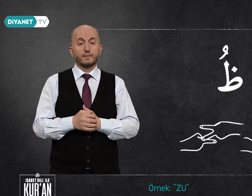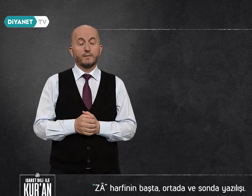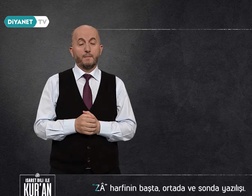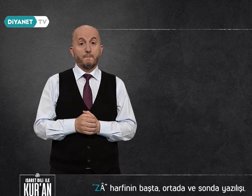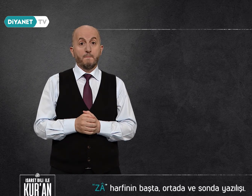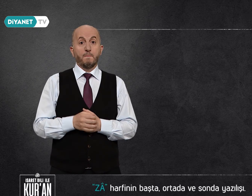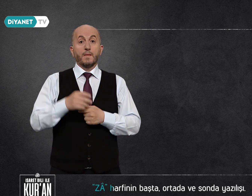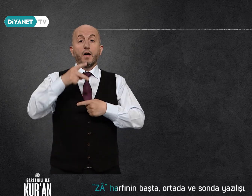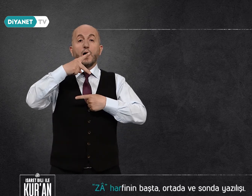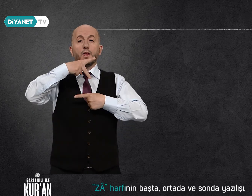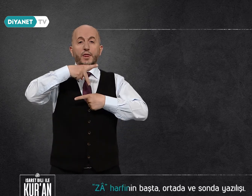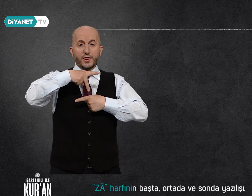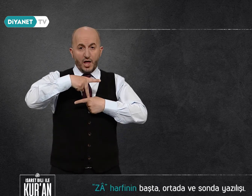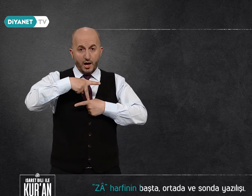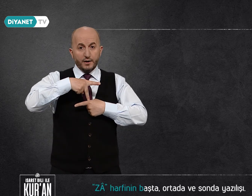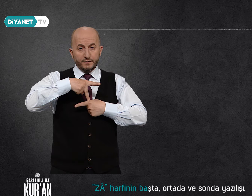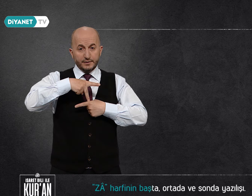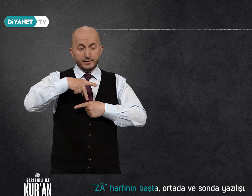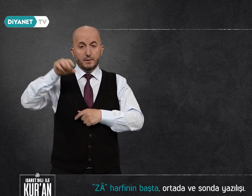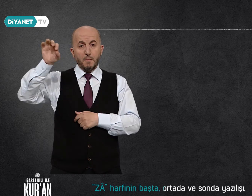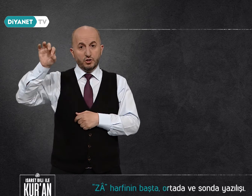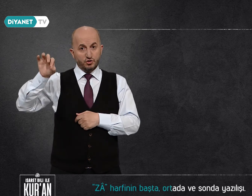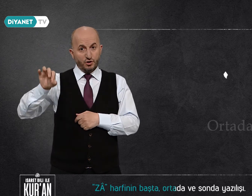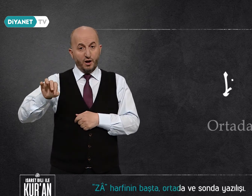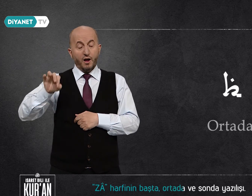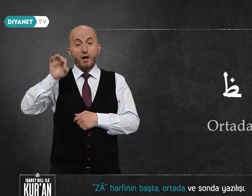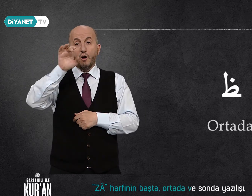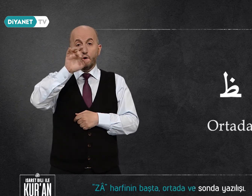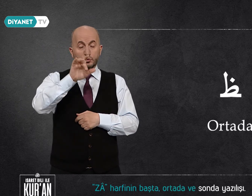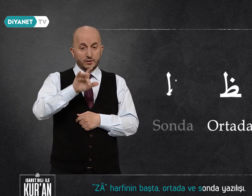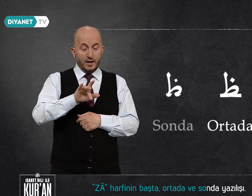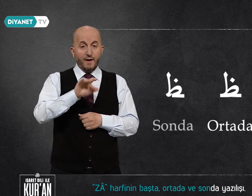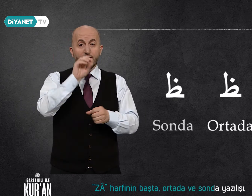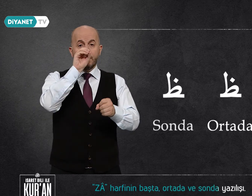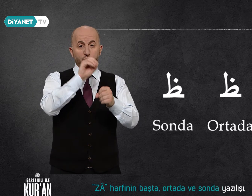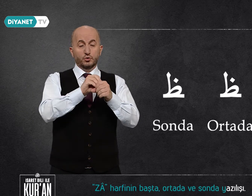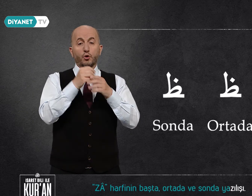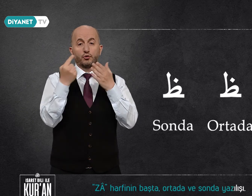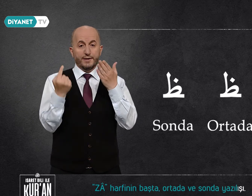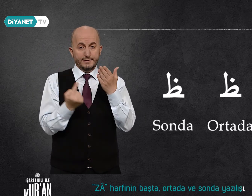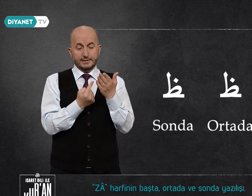va harfinin başta ortada ve sonda yazılışı